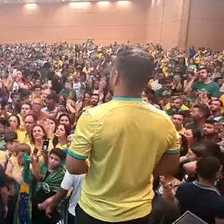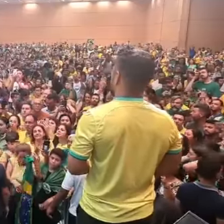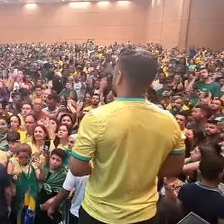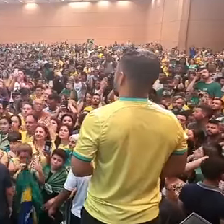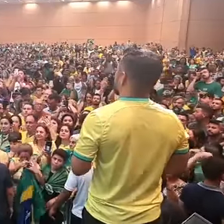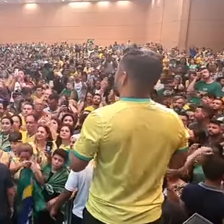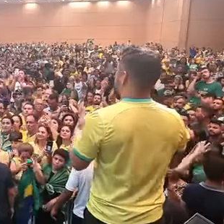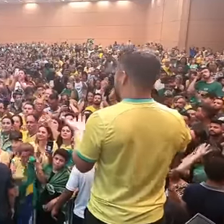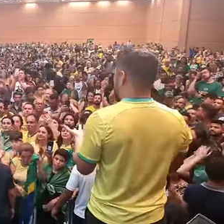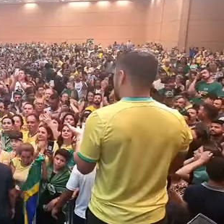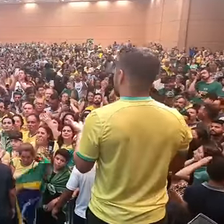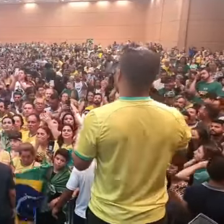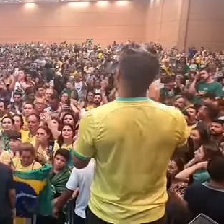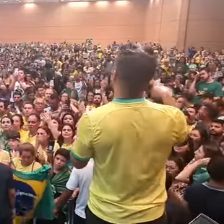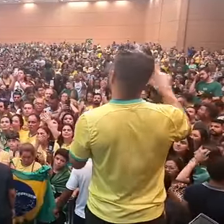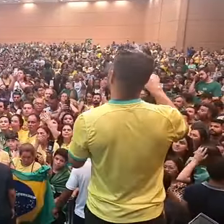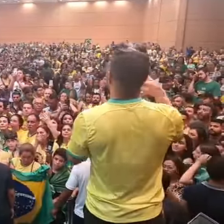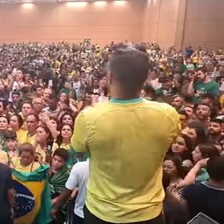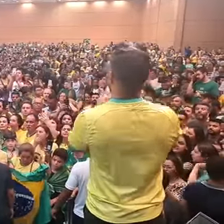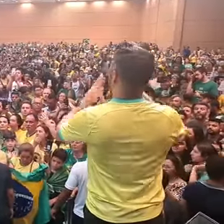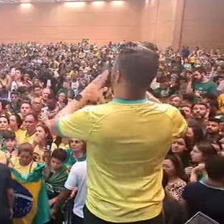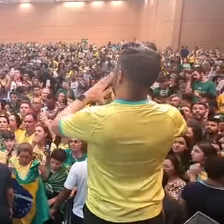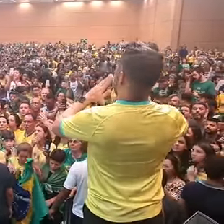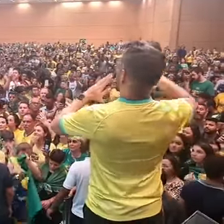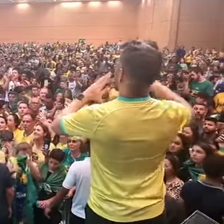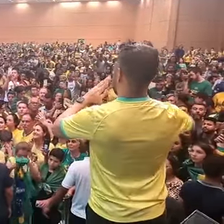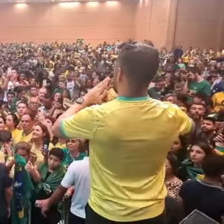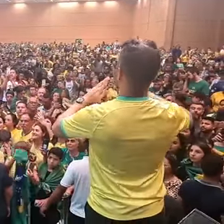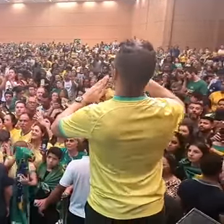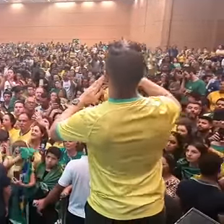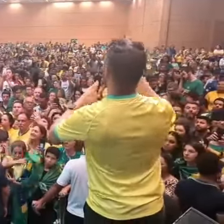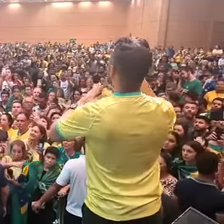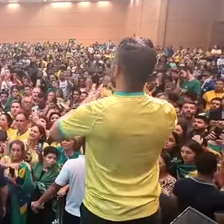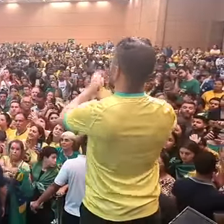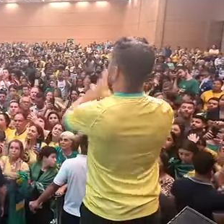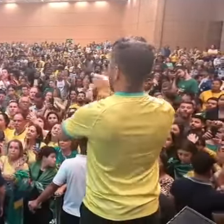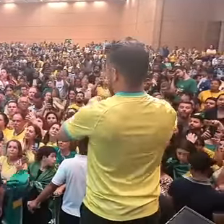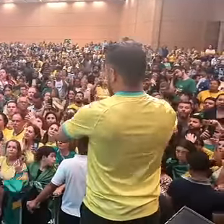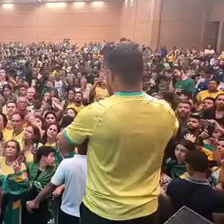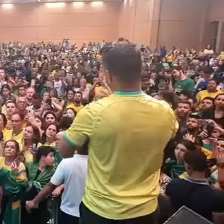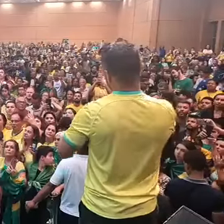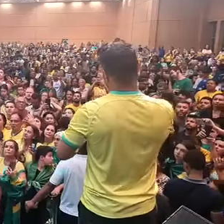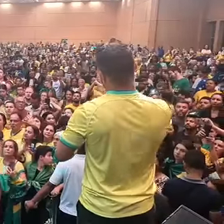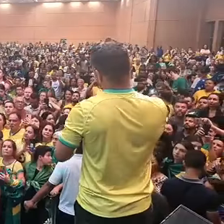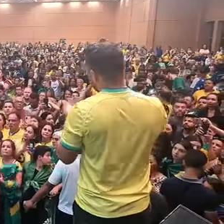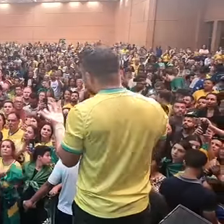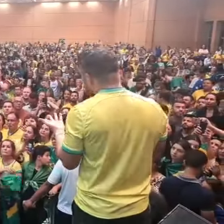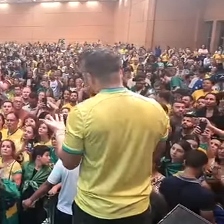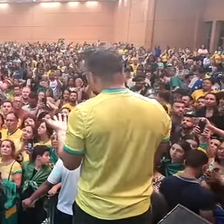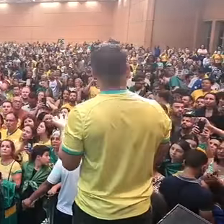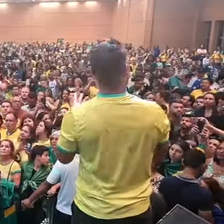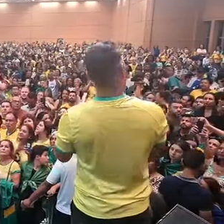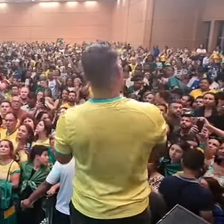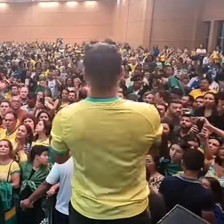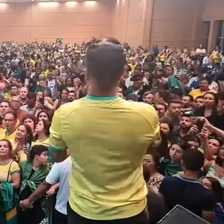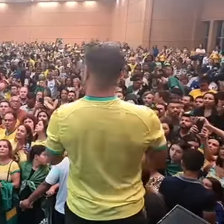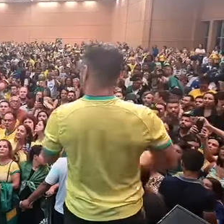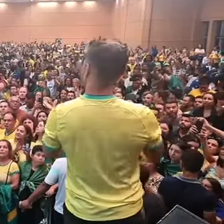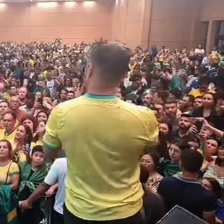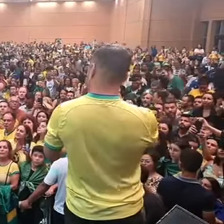Com a cada política, o fim em casa, a economia de 22, nós levantamos